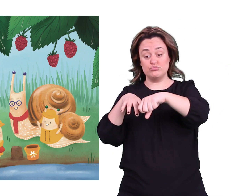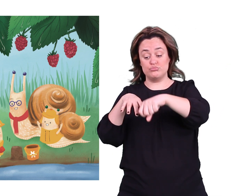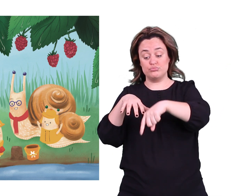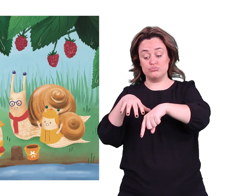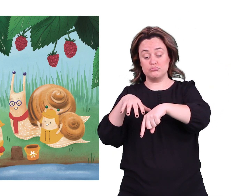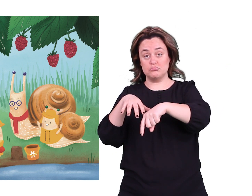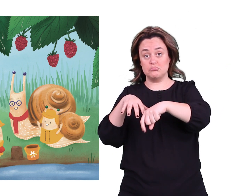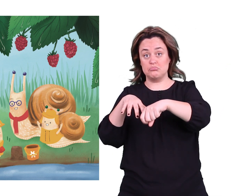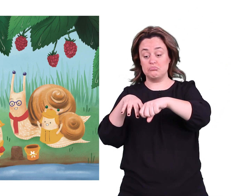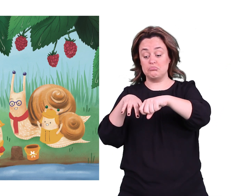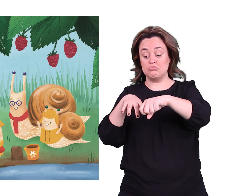framboisier.